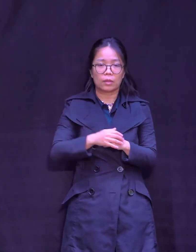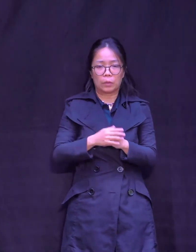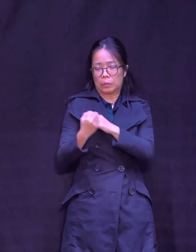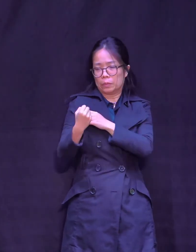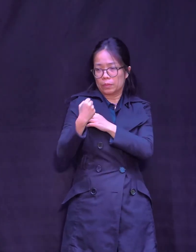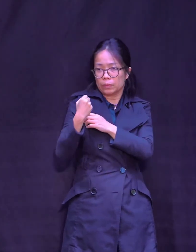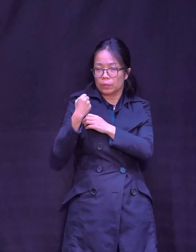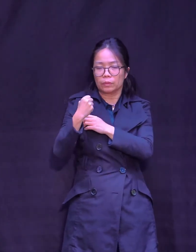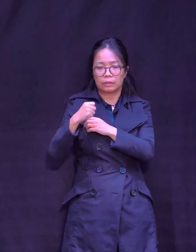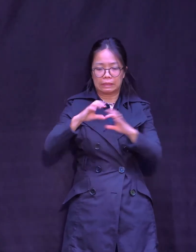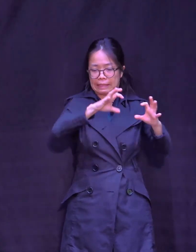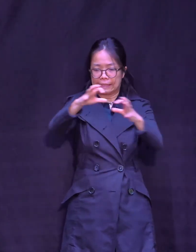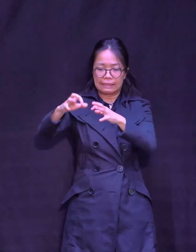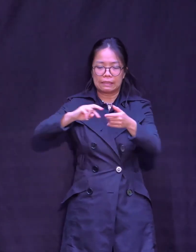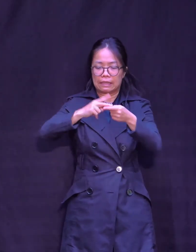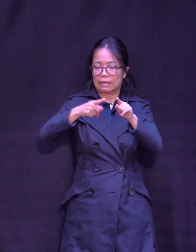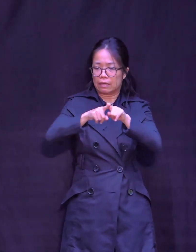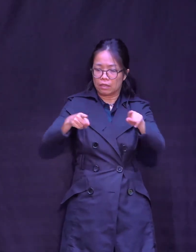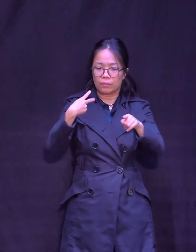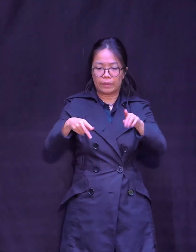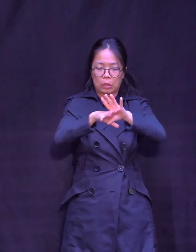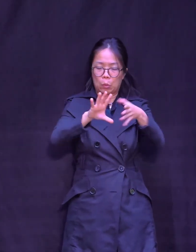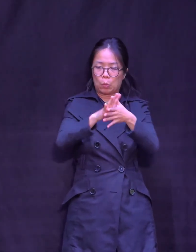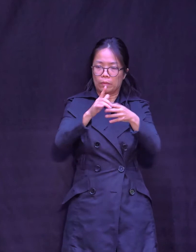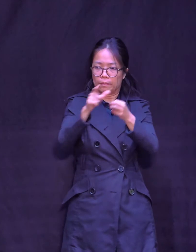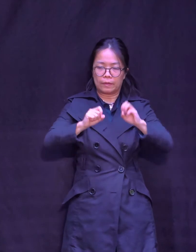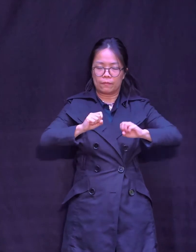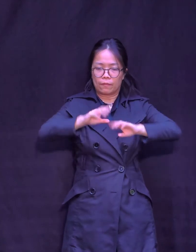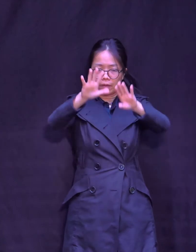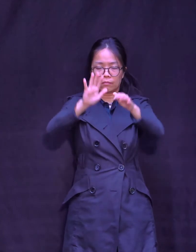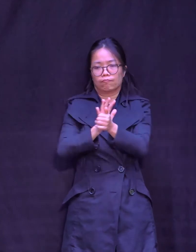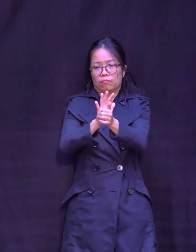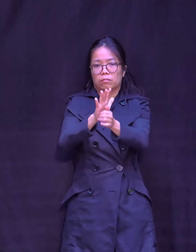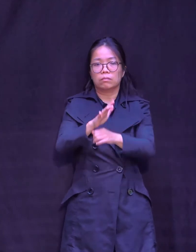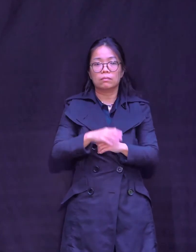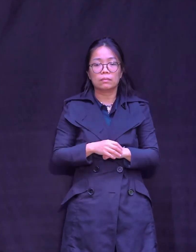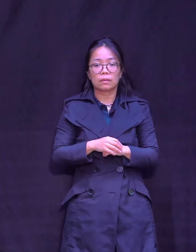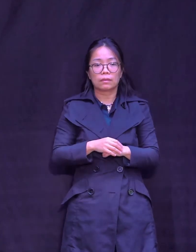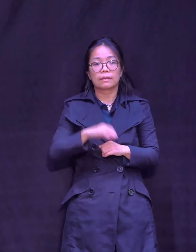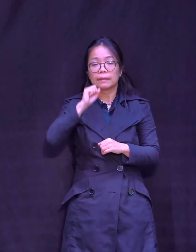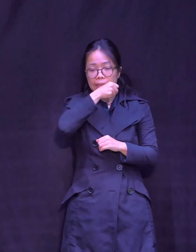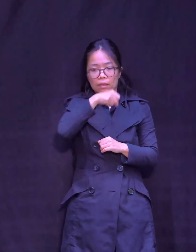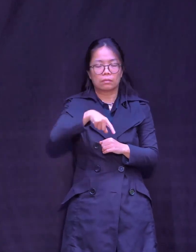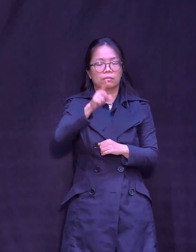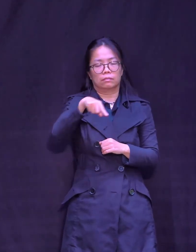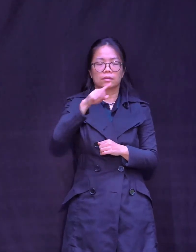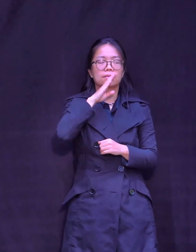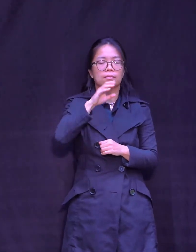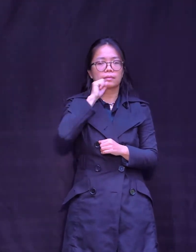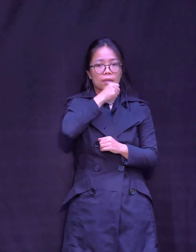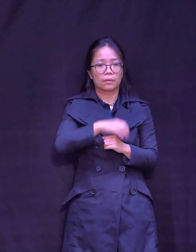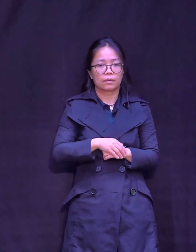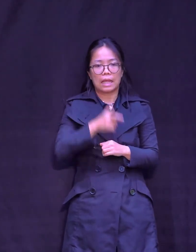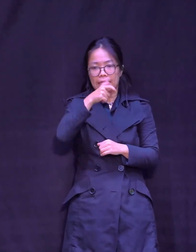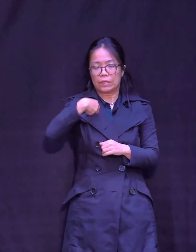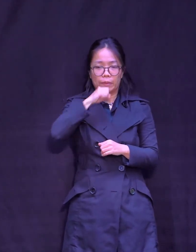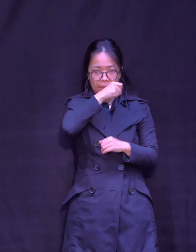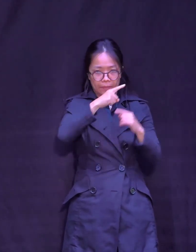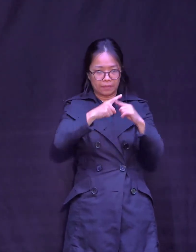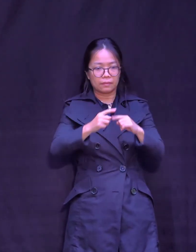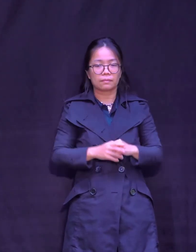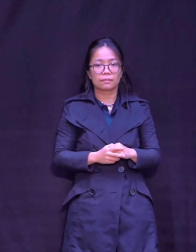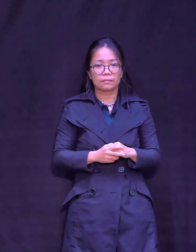努力为世界和平和文明的发展。台湾就是台湾，叫我台湾